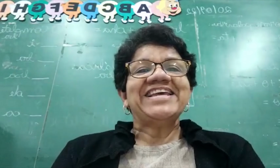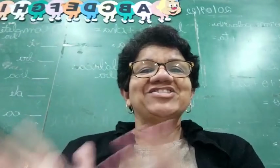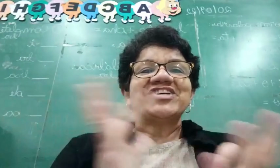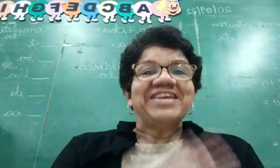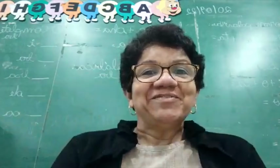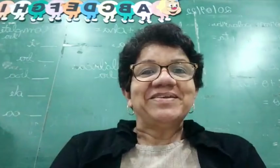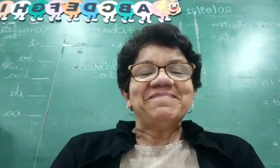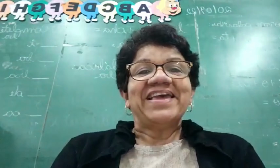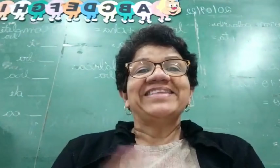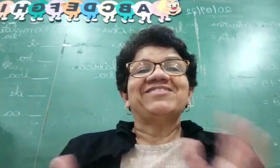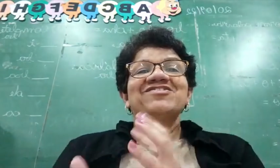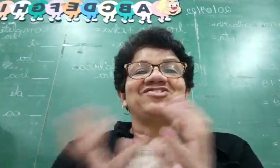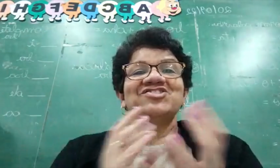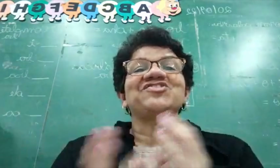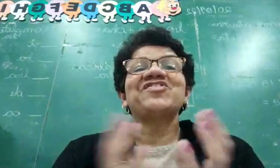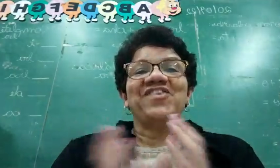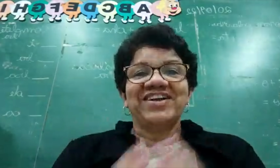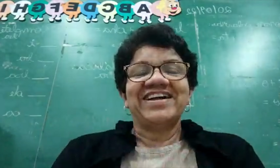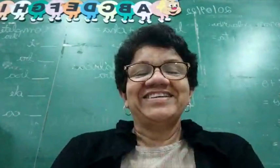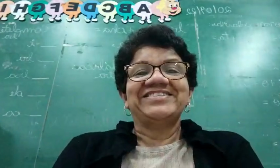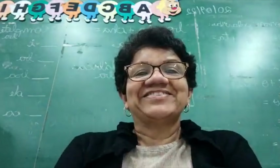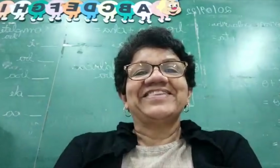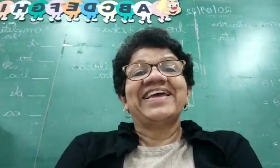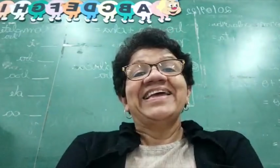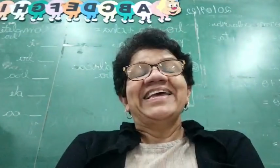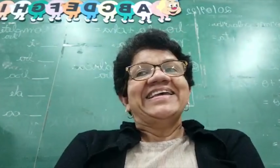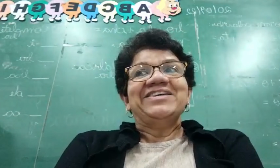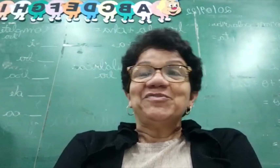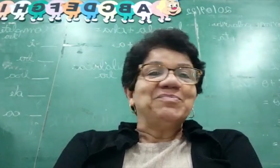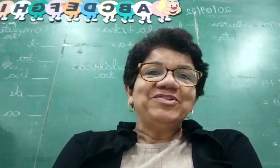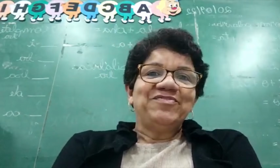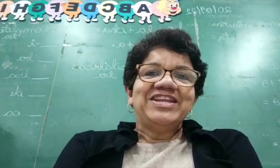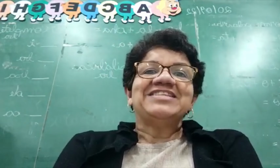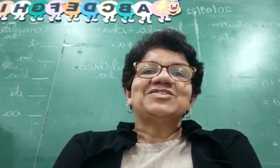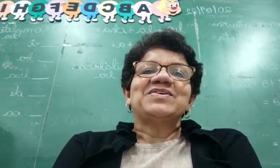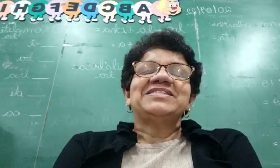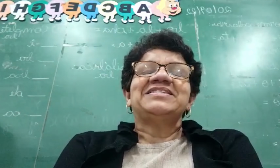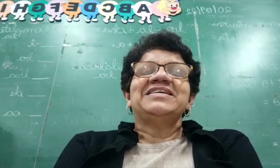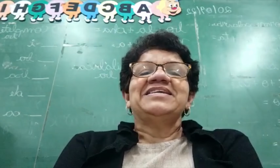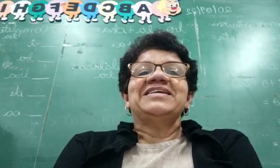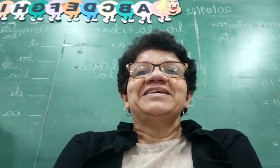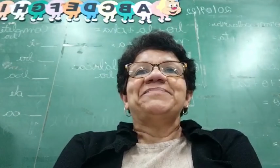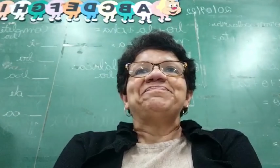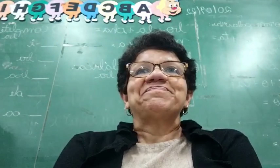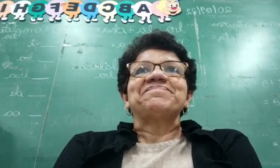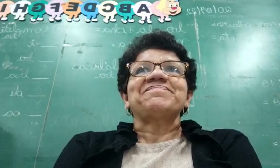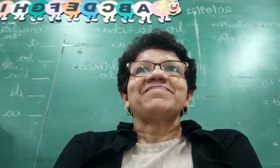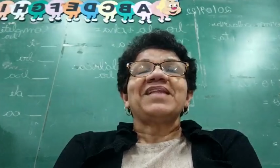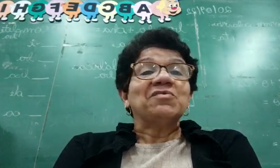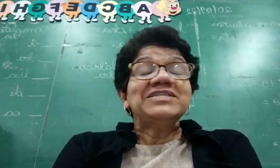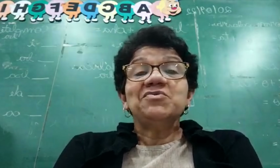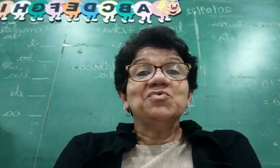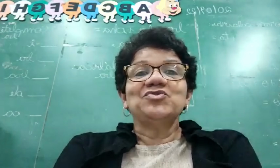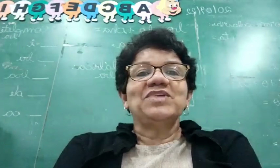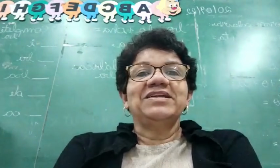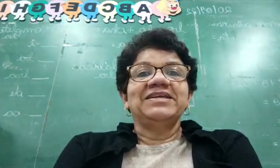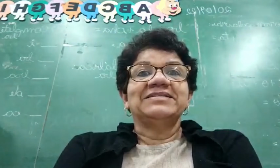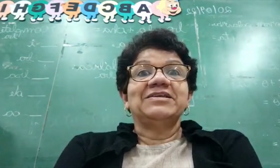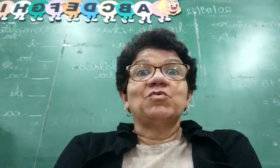igreja. Eu também. Então, a gente troca isso, né? E eu estou muito feliz com esse curso da Aninha. Eu